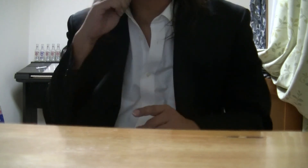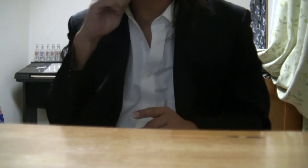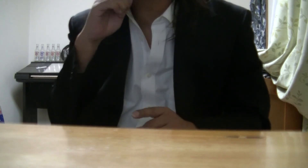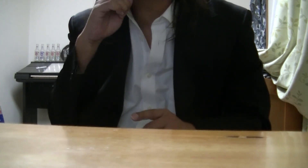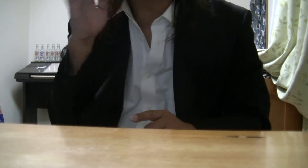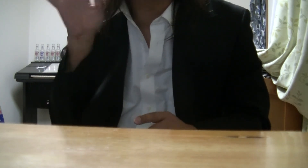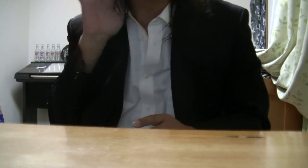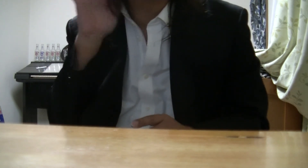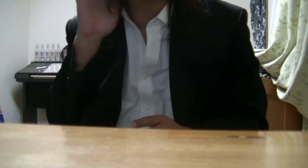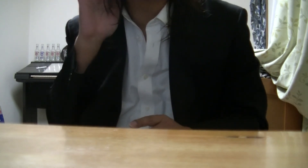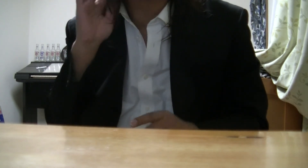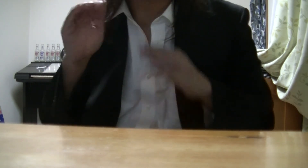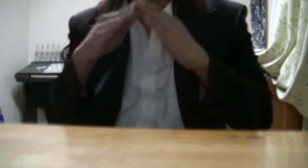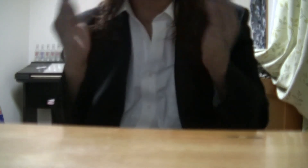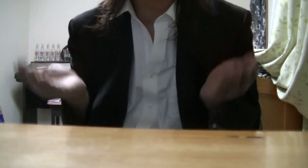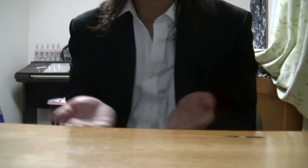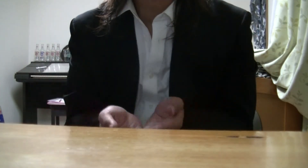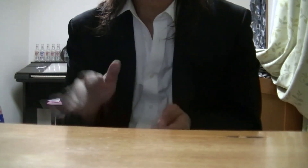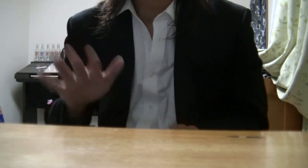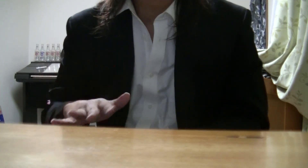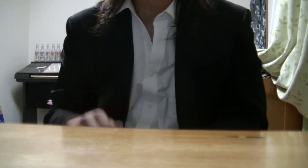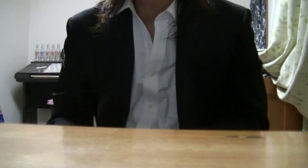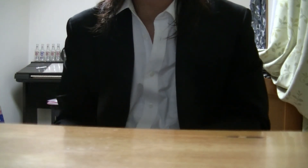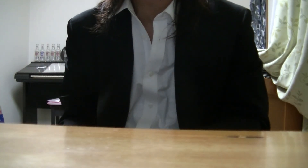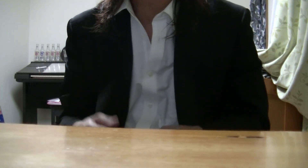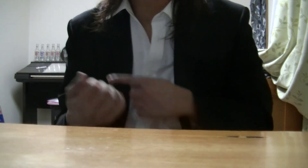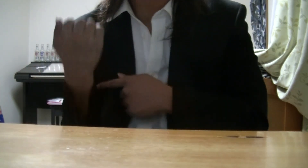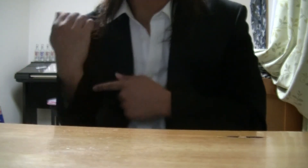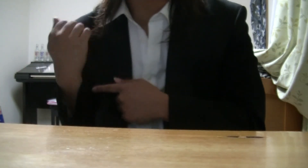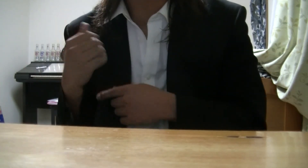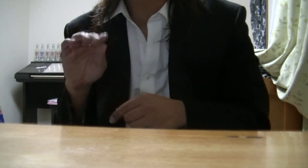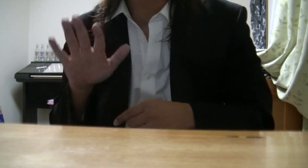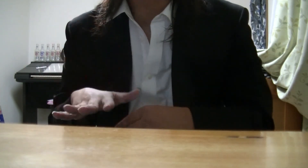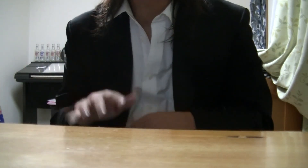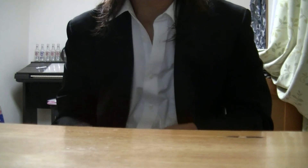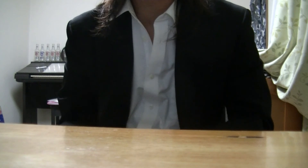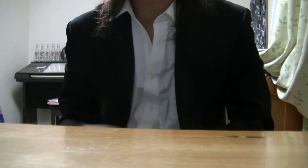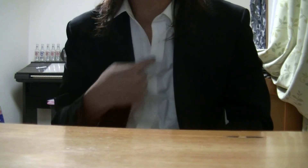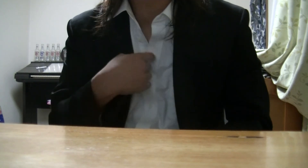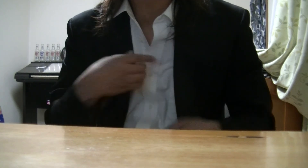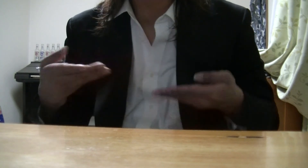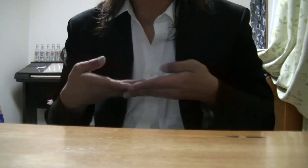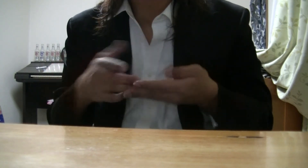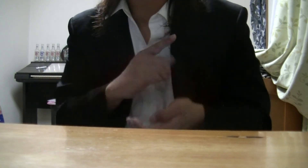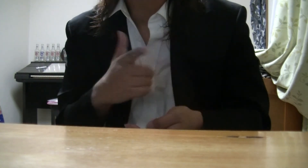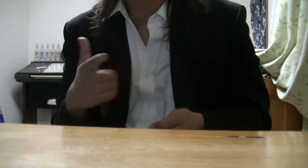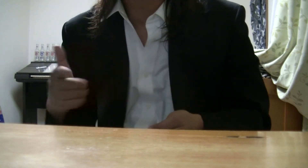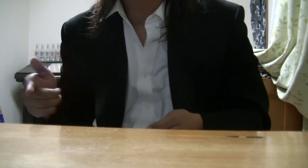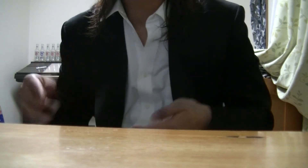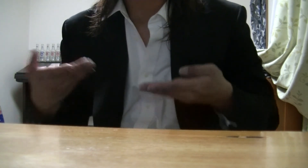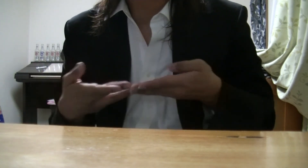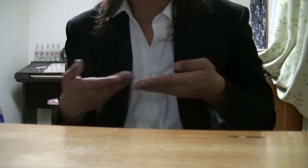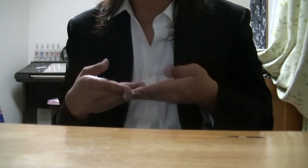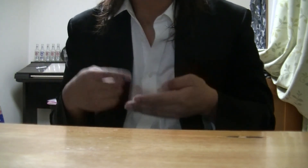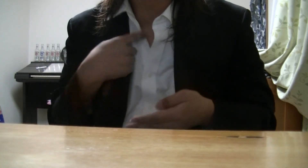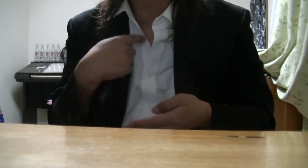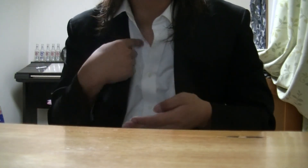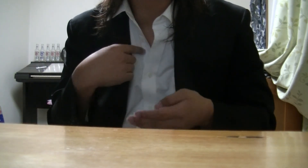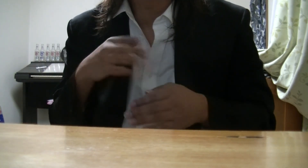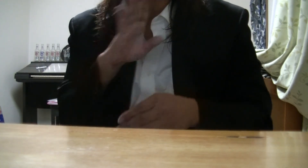りできるかが全てなので、その力があれば自分の業界以外の本でも深い概念とかリアリティのあるものを読めば